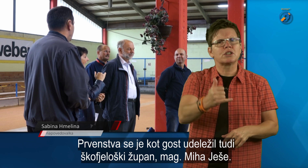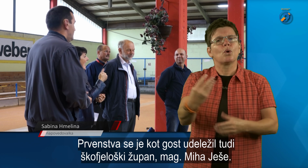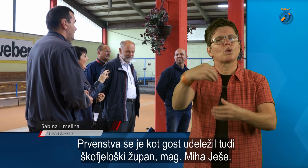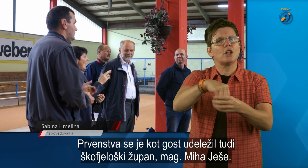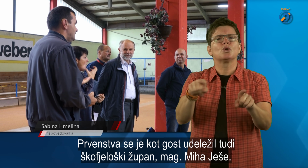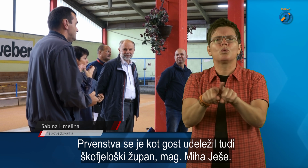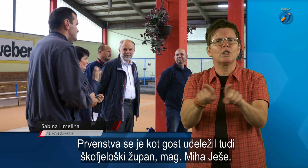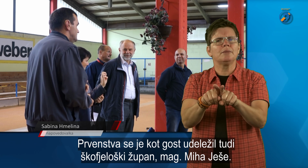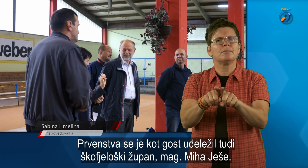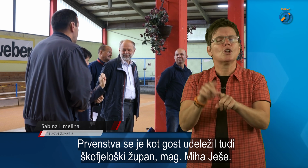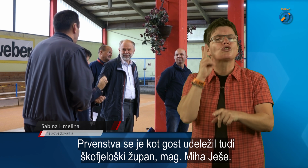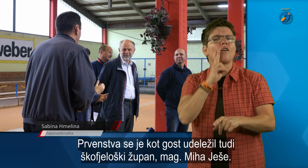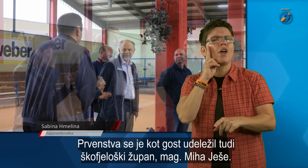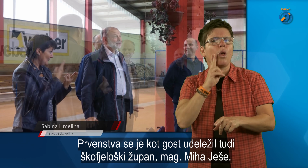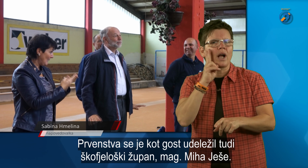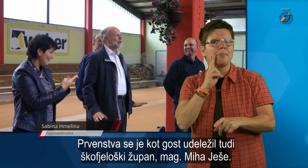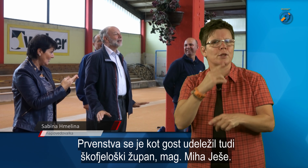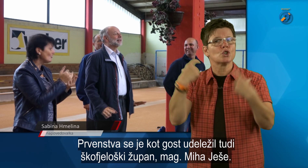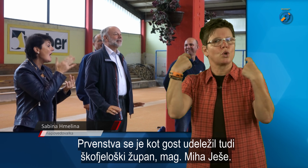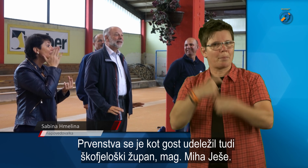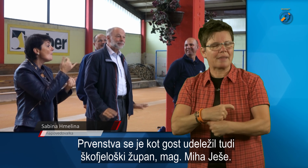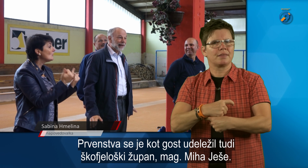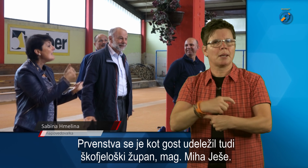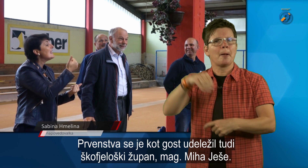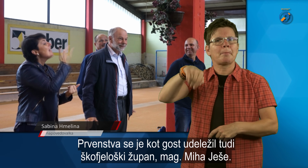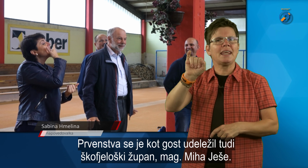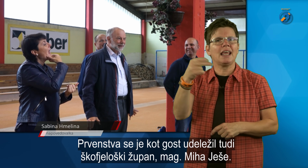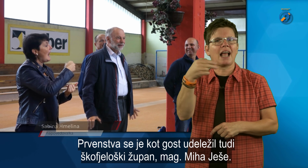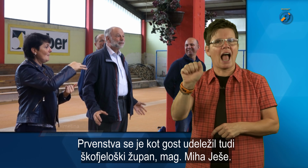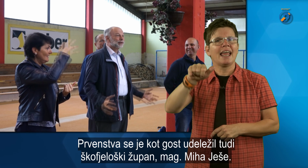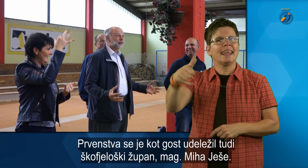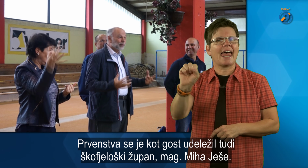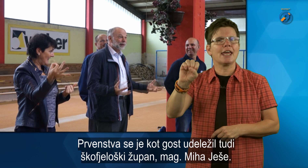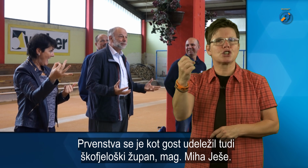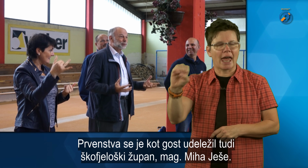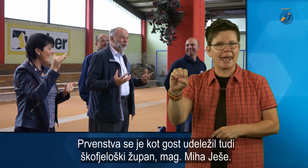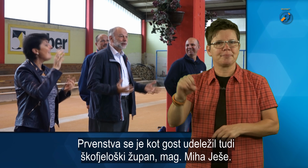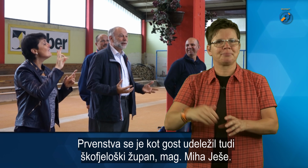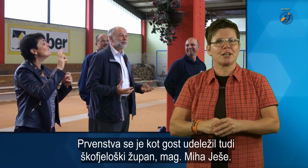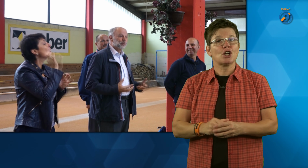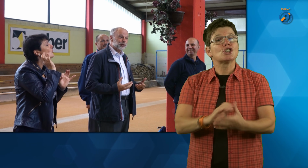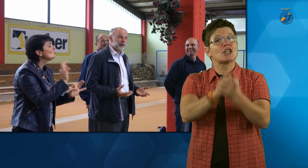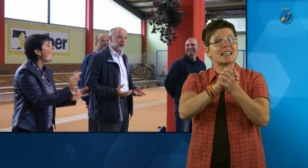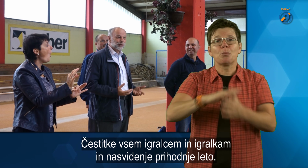Prvenstva se je kot gost udeležil tudi škofjeloški župan magister Miha Ješe.